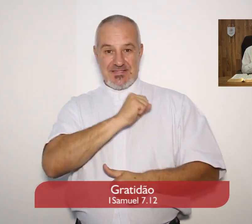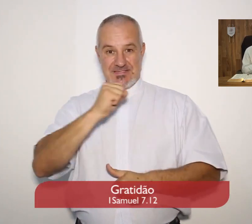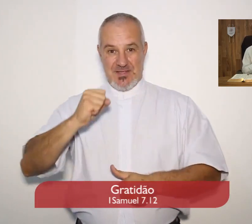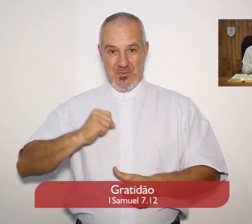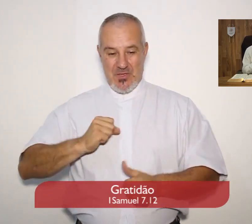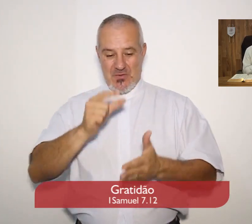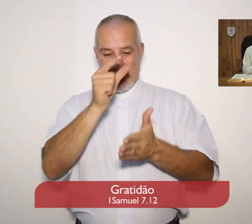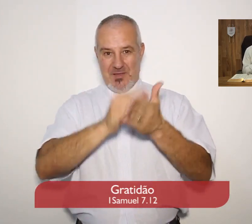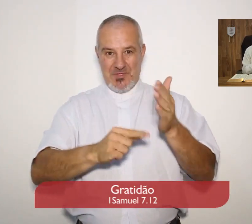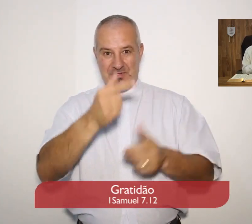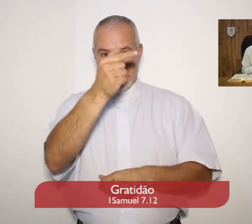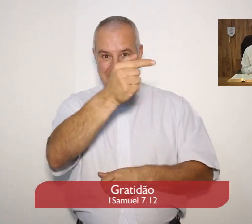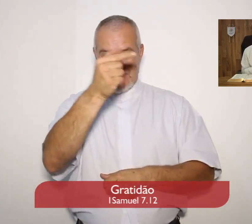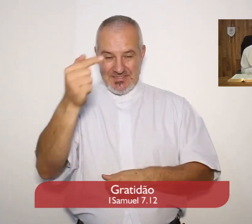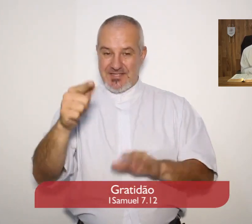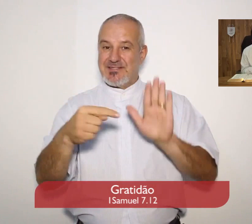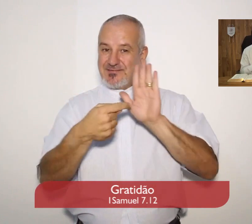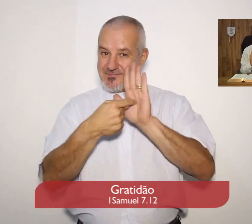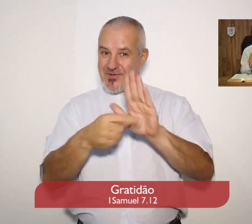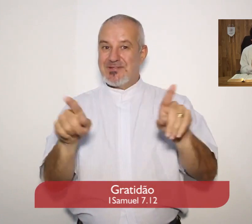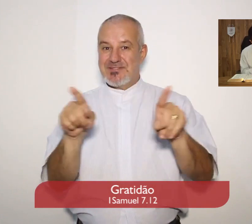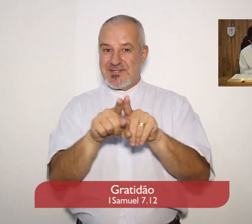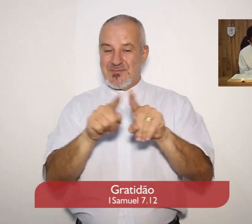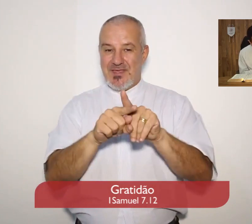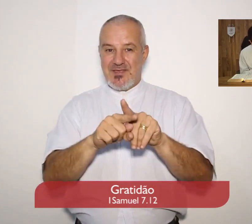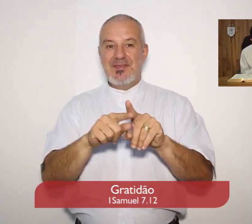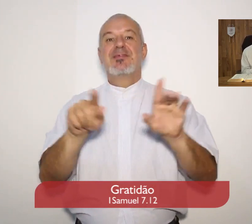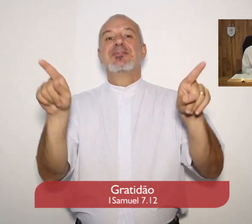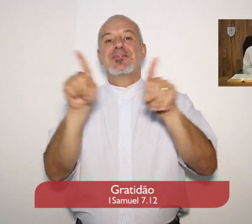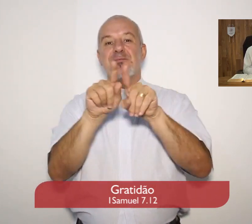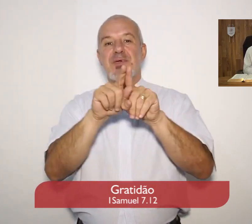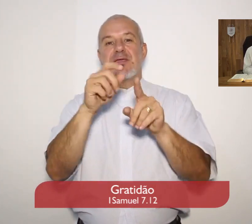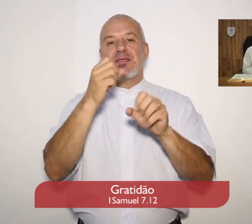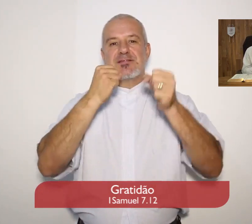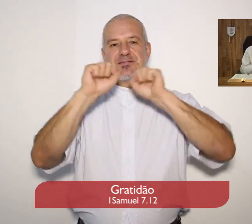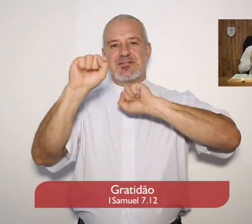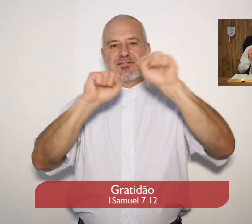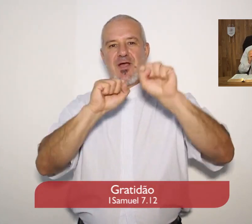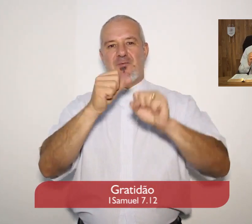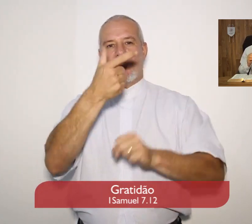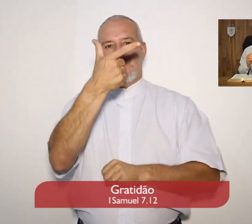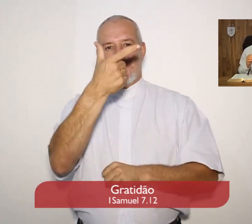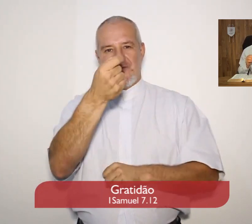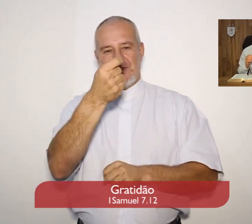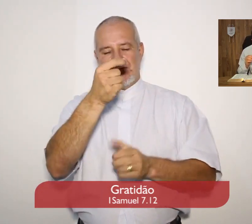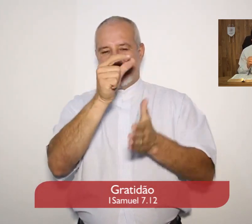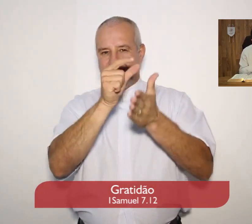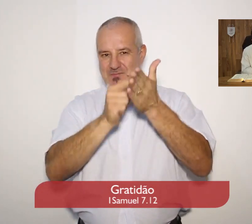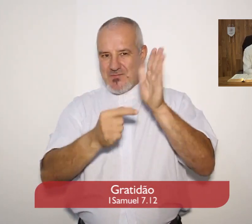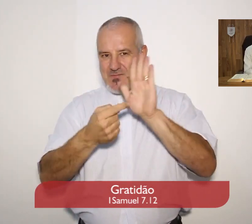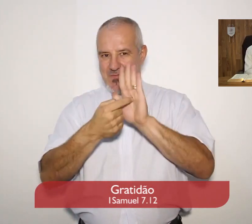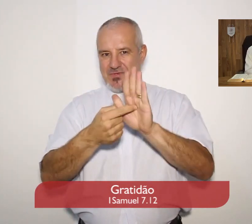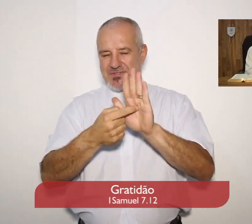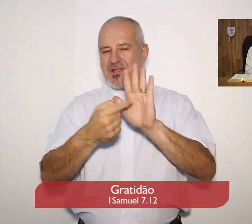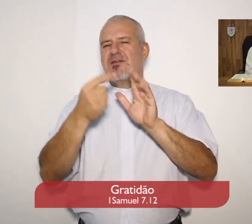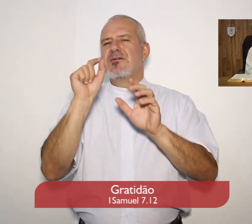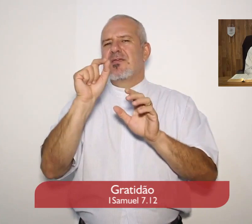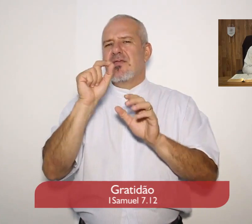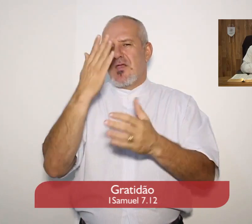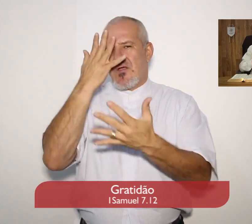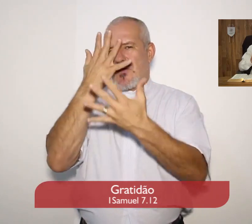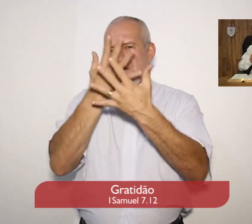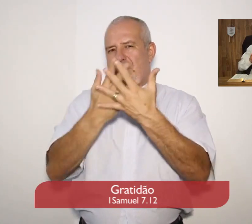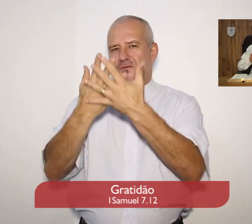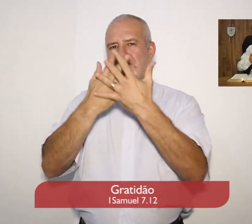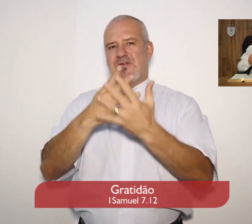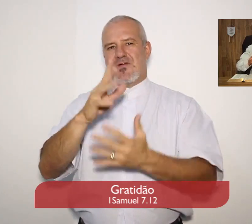Aliás, no Salmo 27, o versículo 7 do Salmo 20, nos deparamos com a confissão de fé